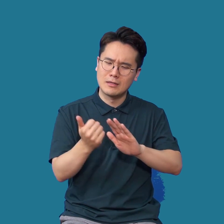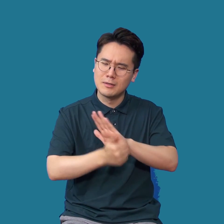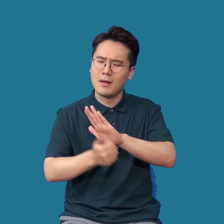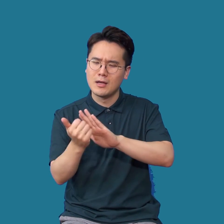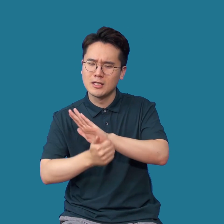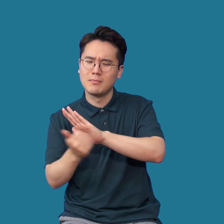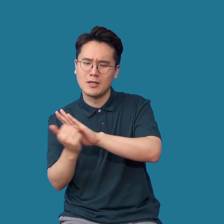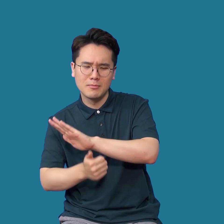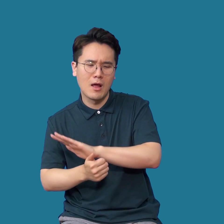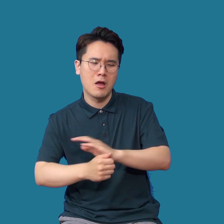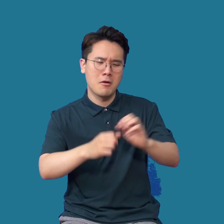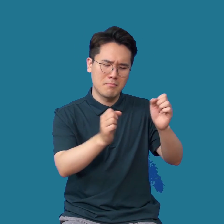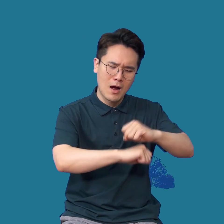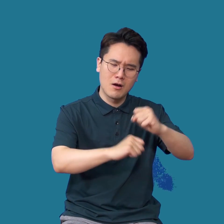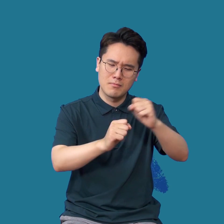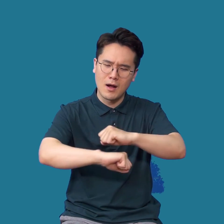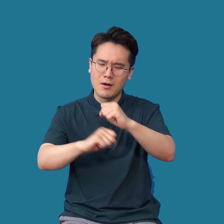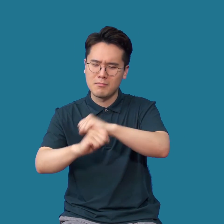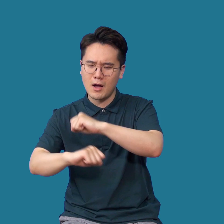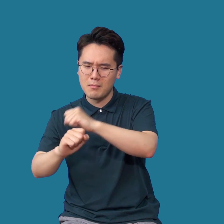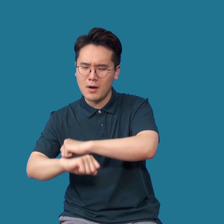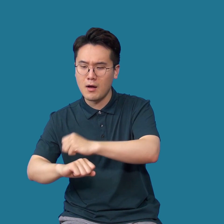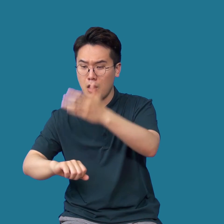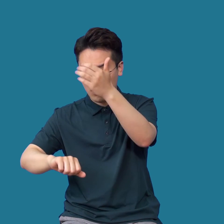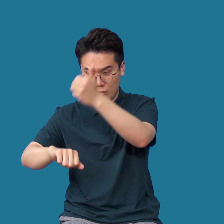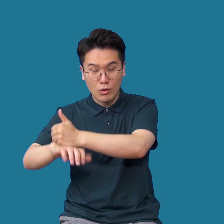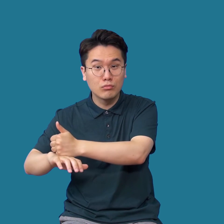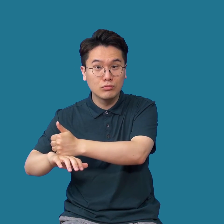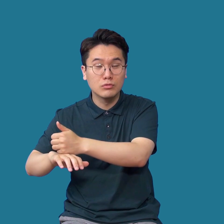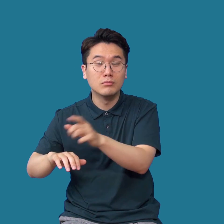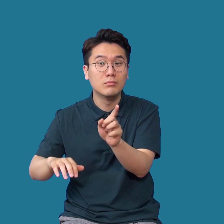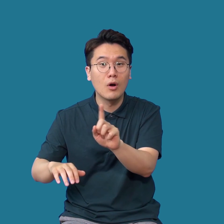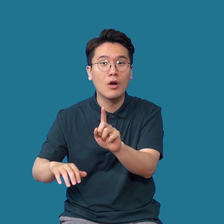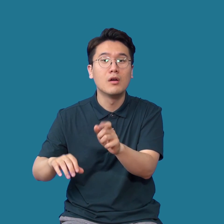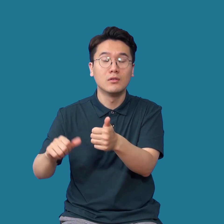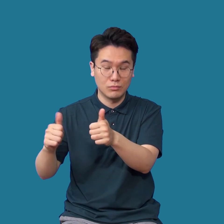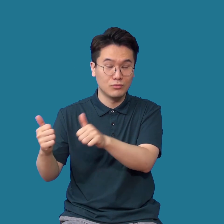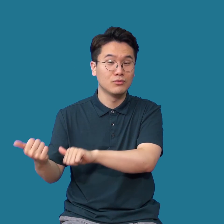또 망하고 또 망하고 해봐야 마지막에 죽는 것밖에 더 있겠습니까?